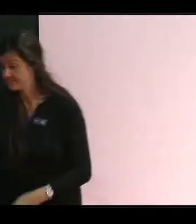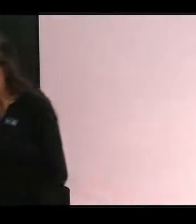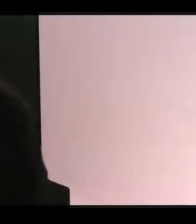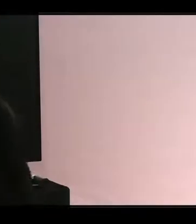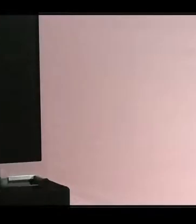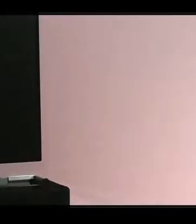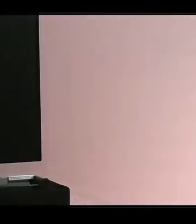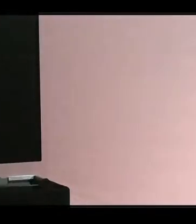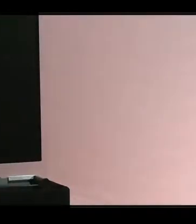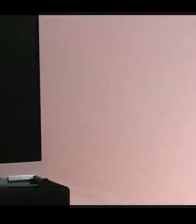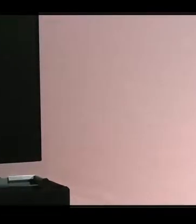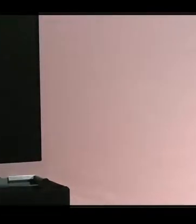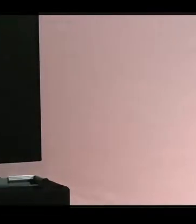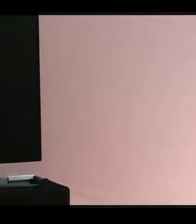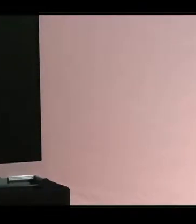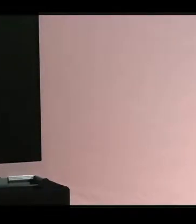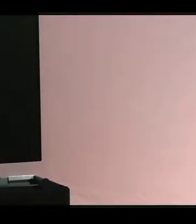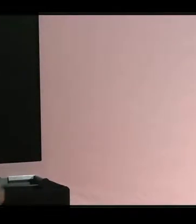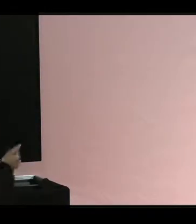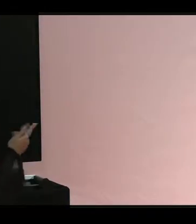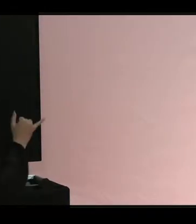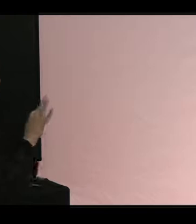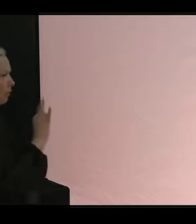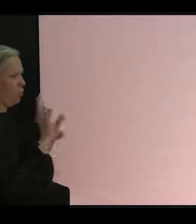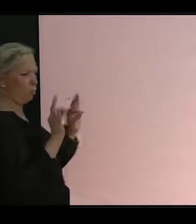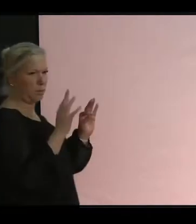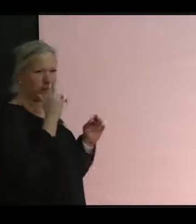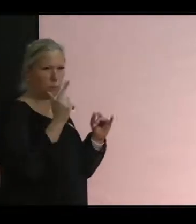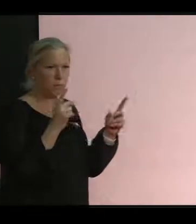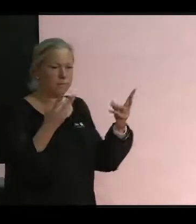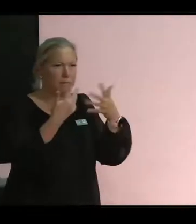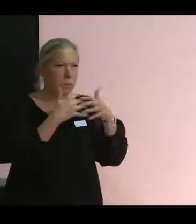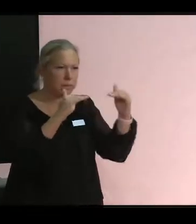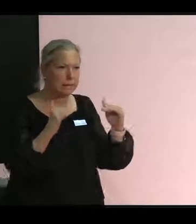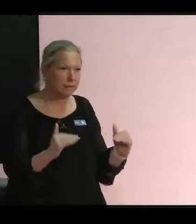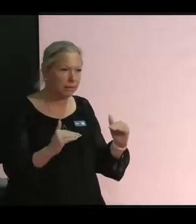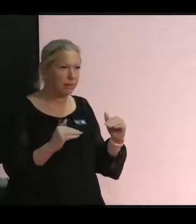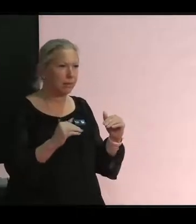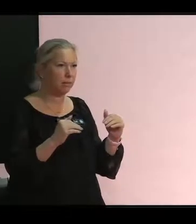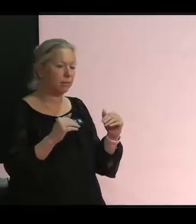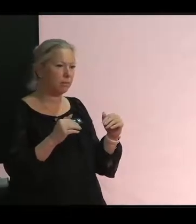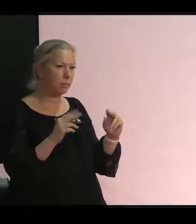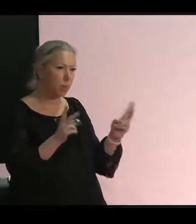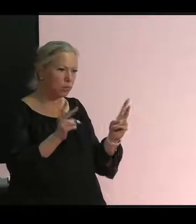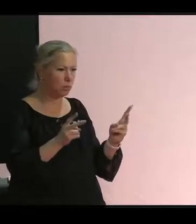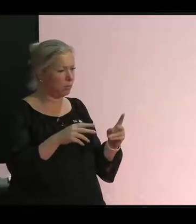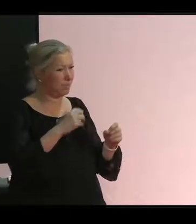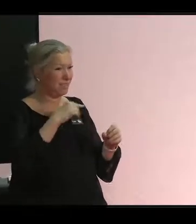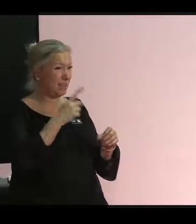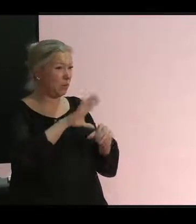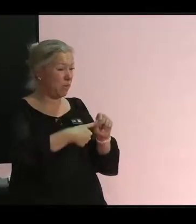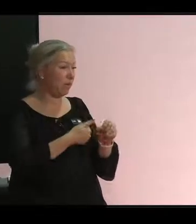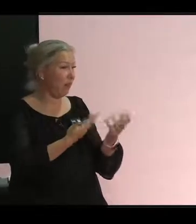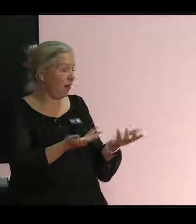Kring det. Hur ser ni på synligheten när det gäller personer med funktionsnedsättning? För man kan också säga så väldigt grovt så är det